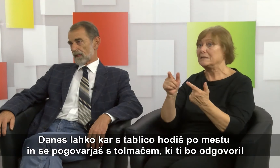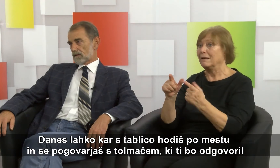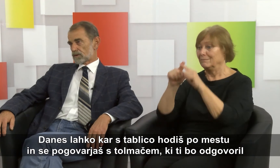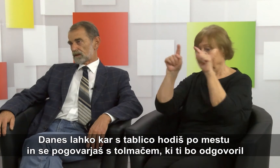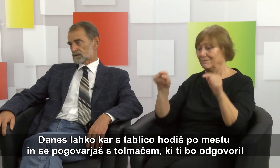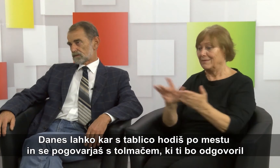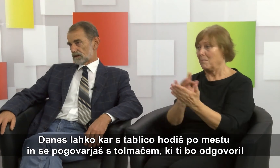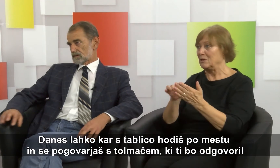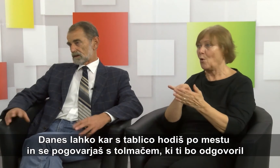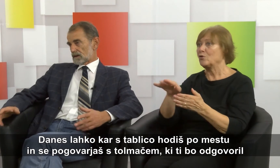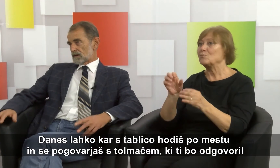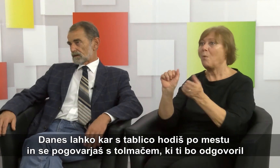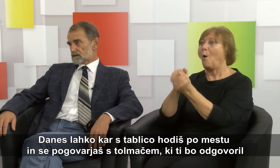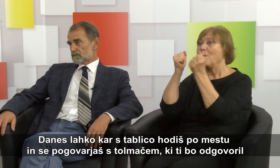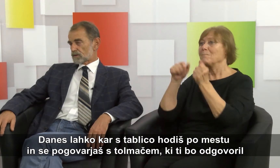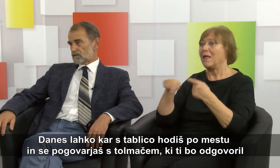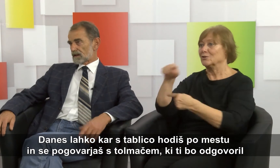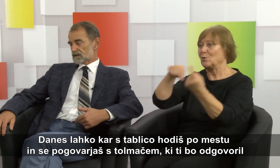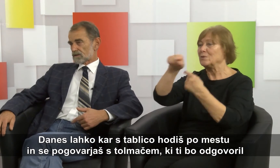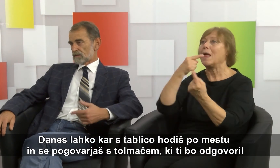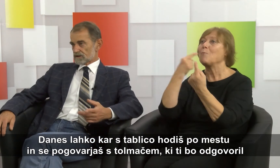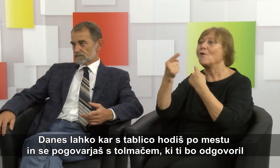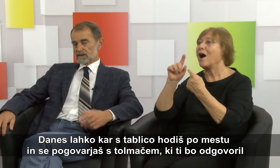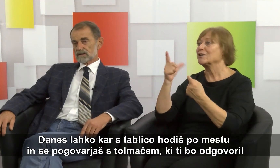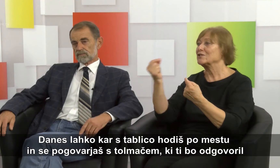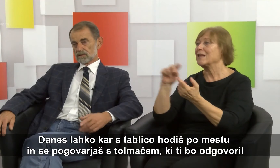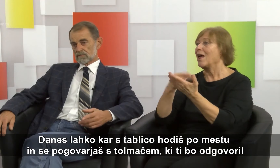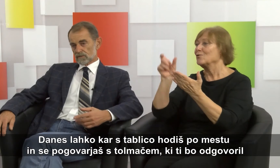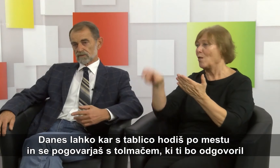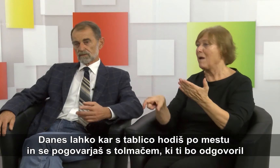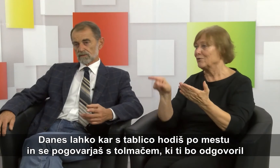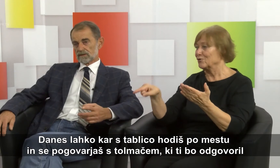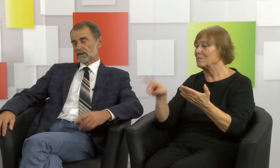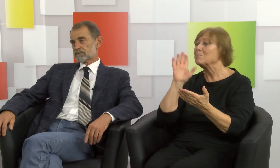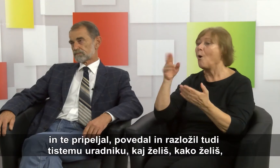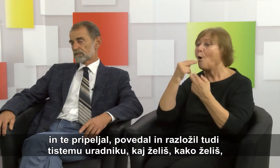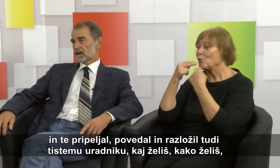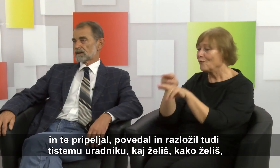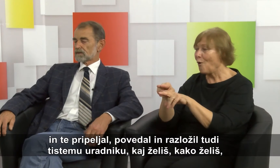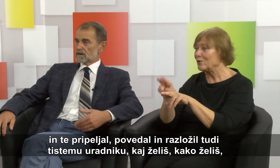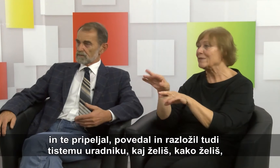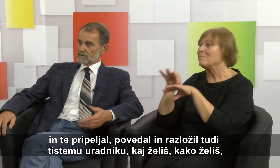po mestu in se pogovarjaš s tolmačem, ki ti bo odgovoril in te pripeljal,